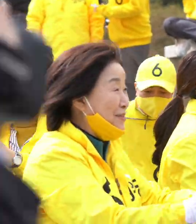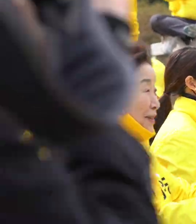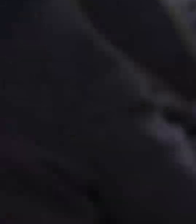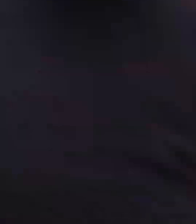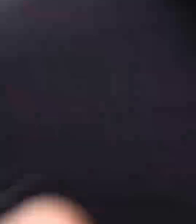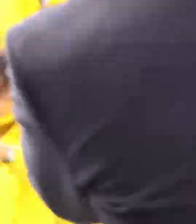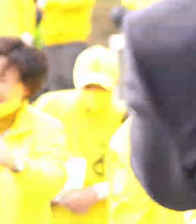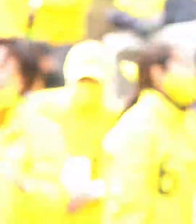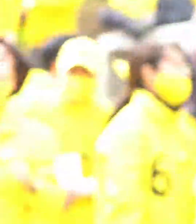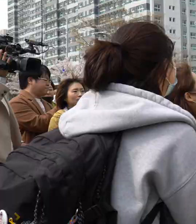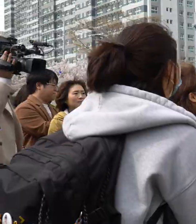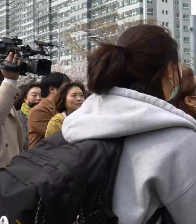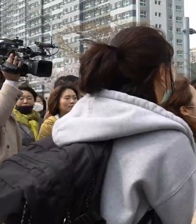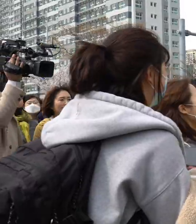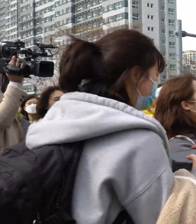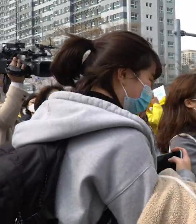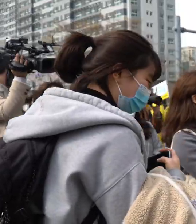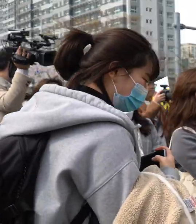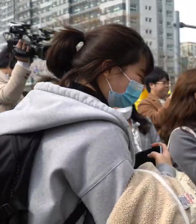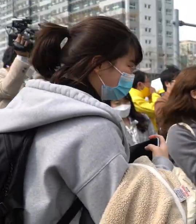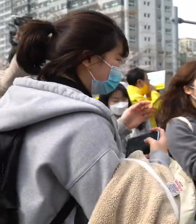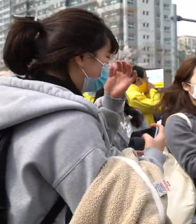이정민 정의당. 네, 감사합니다. 우리